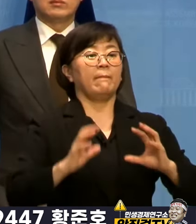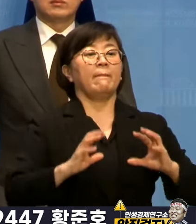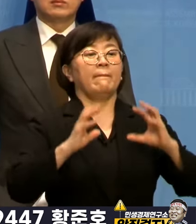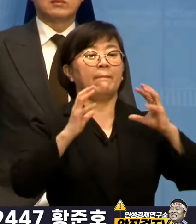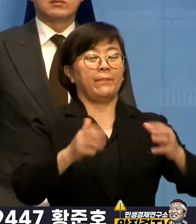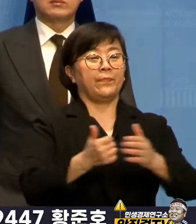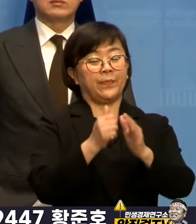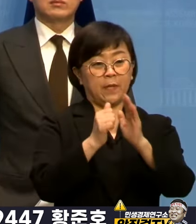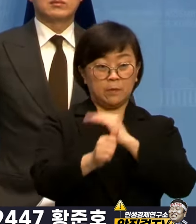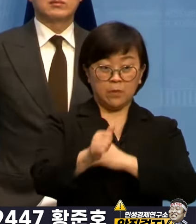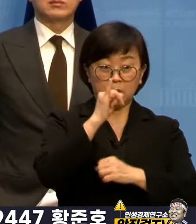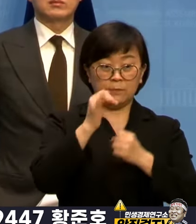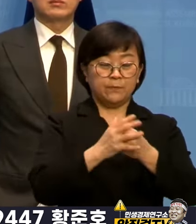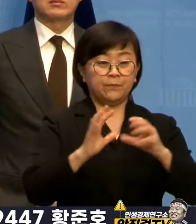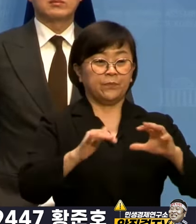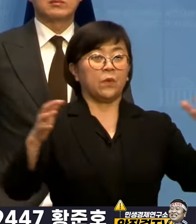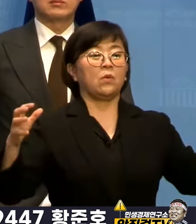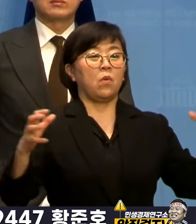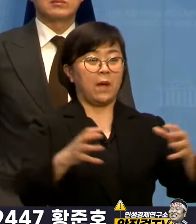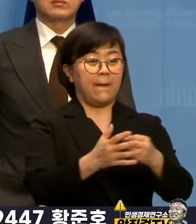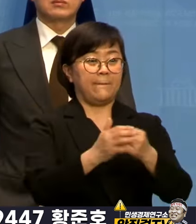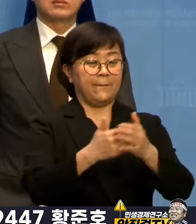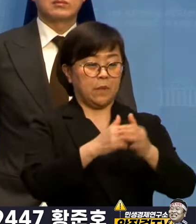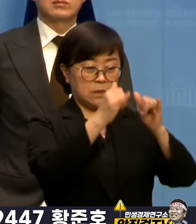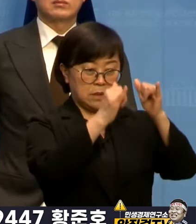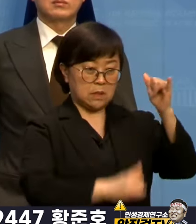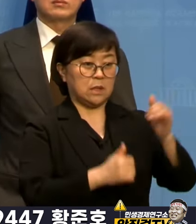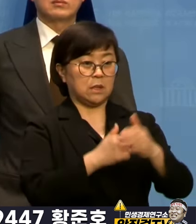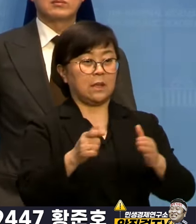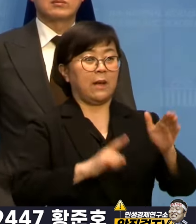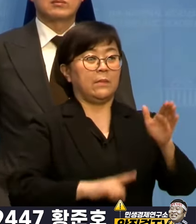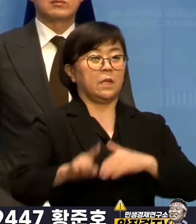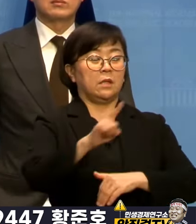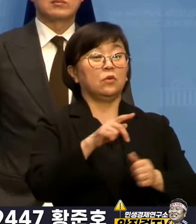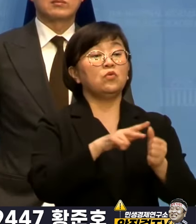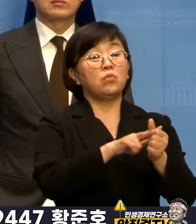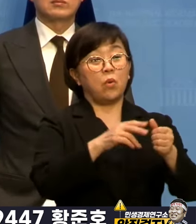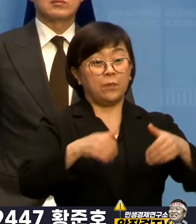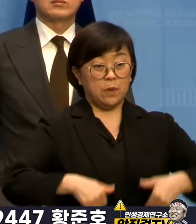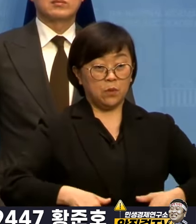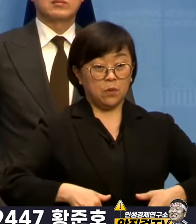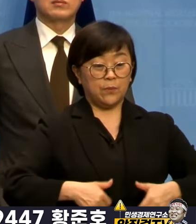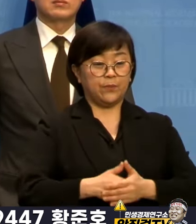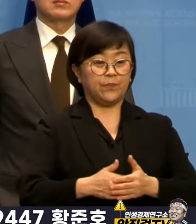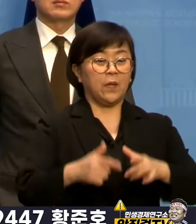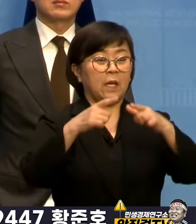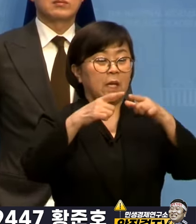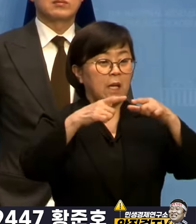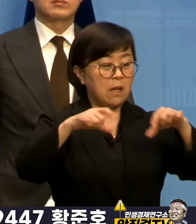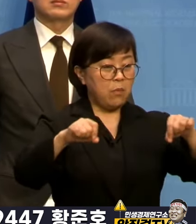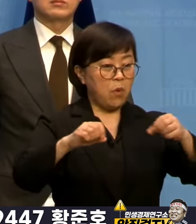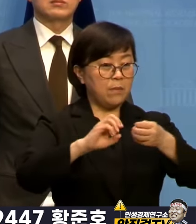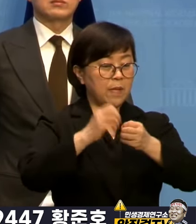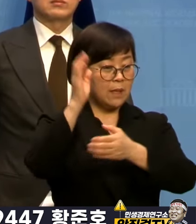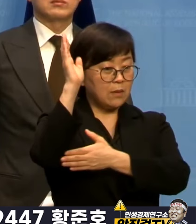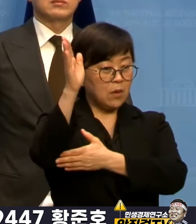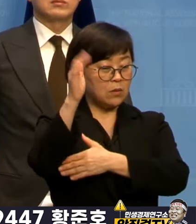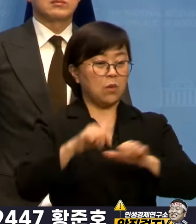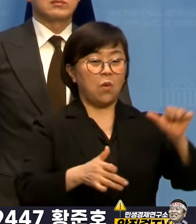대한민국의 대표하는 국민통합과 역사정신 앞장서야 될 후보들이, 총무들이 7.2만원,